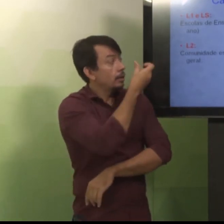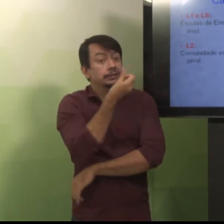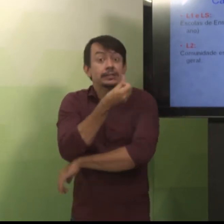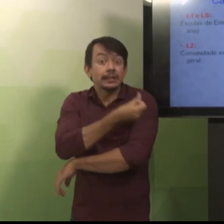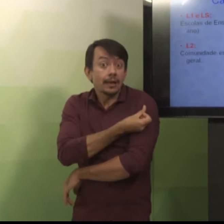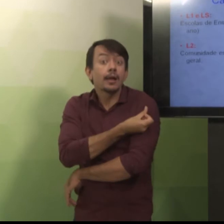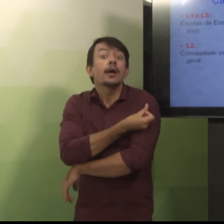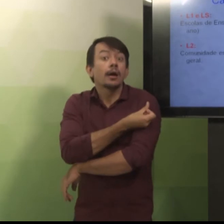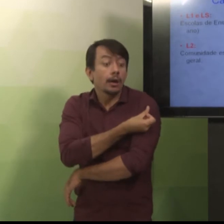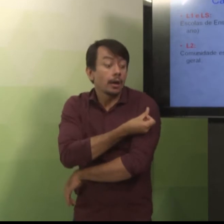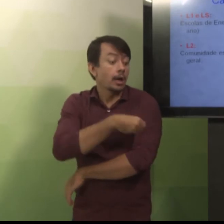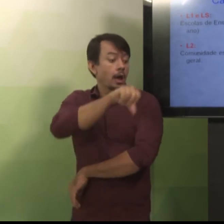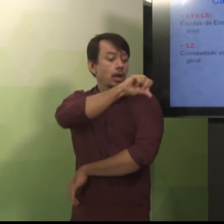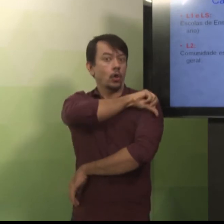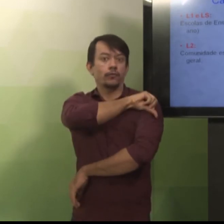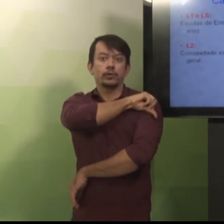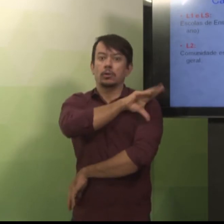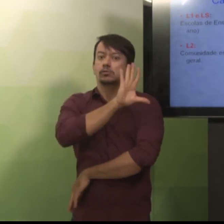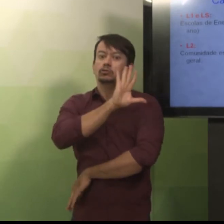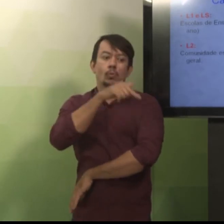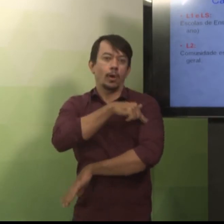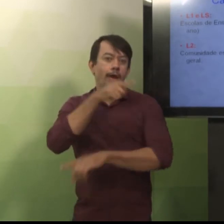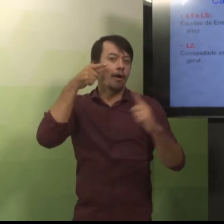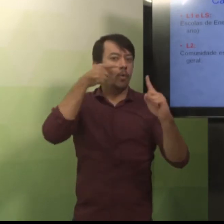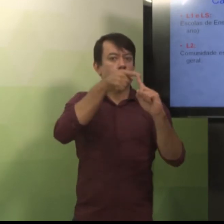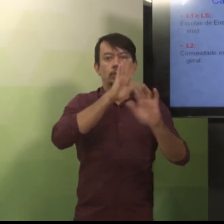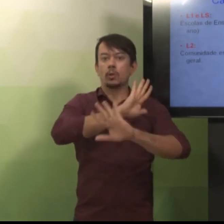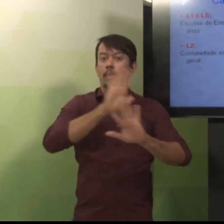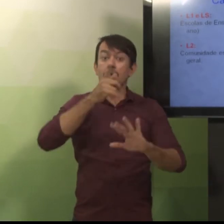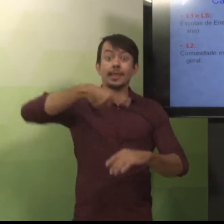6º ao 9º ano. Esse é o nosso objetivo,